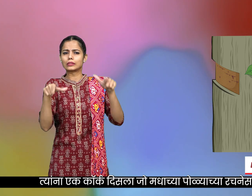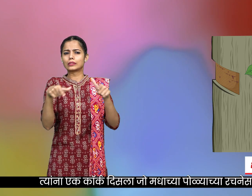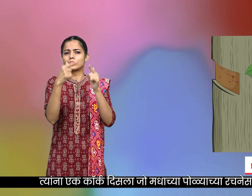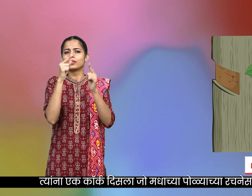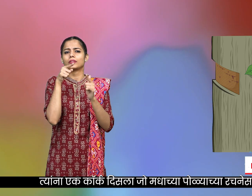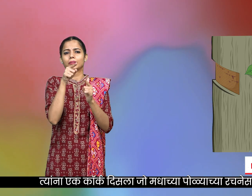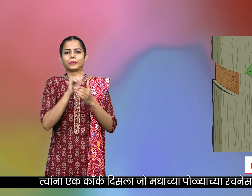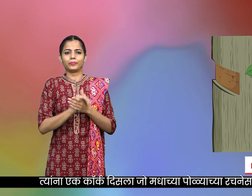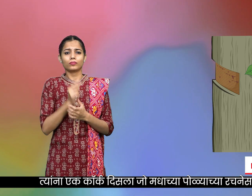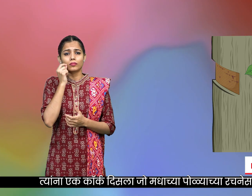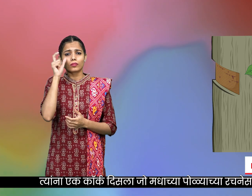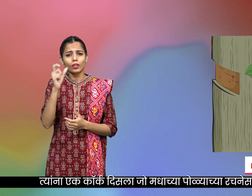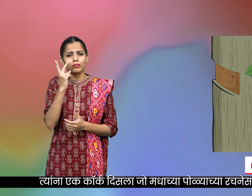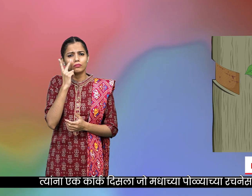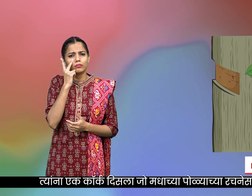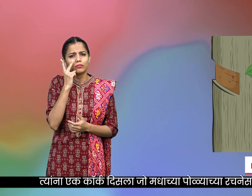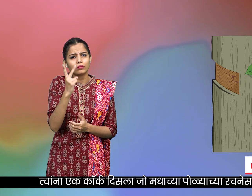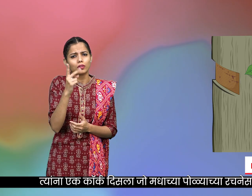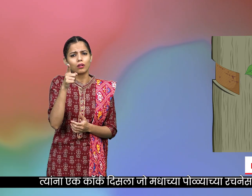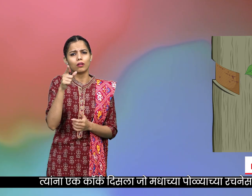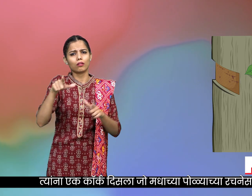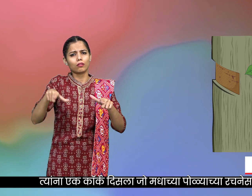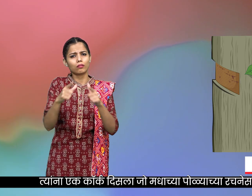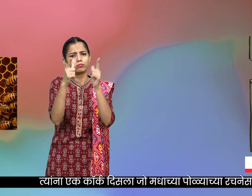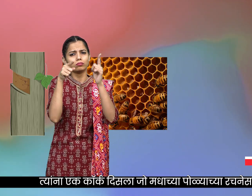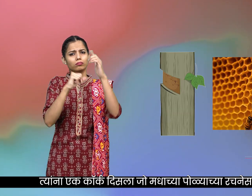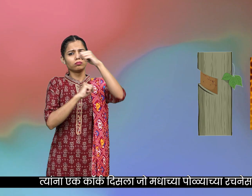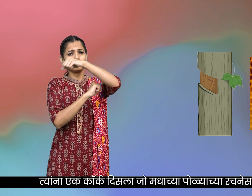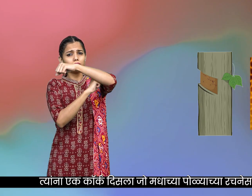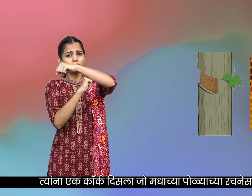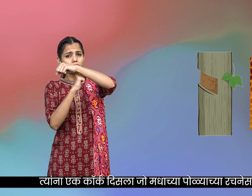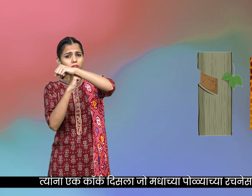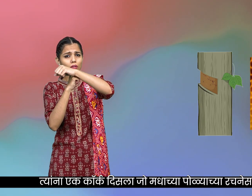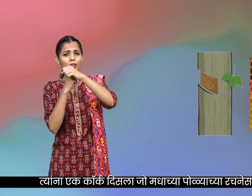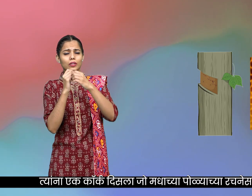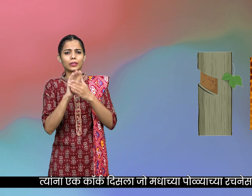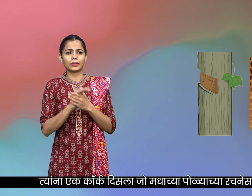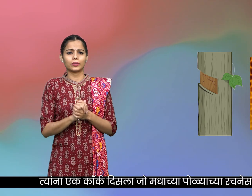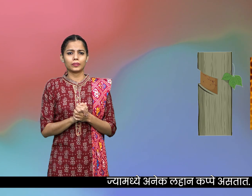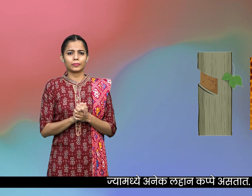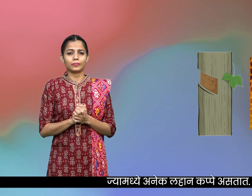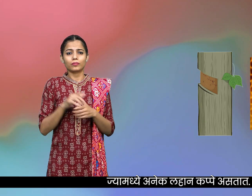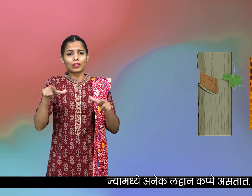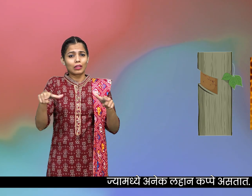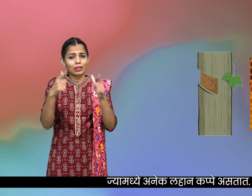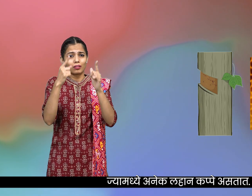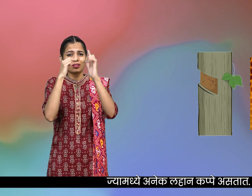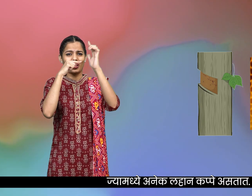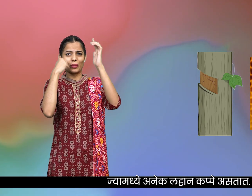त्यांना एक कॉर्क दिसला जो मधाच्या पोळ्याच्या रचनेसारखा दिसत होता, ज्यामध्ये अनेक लहान